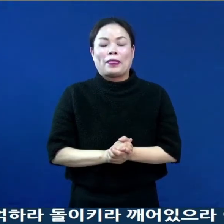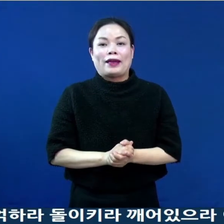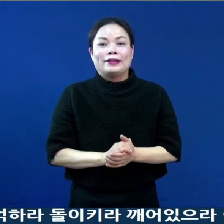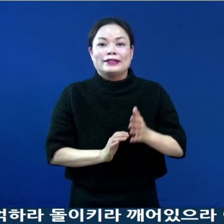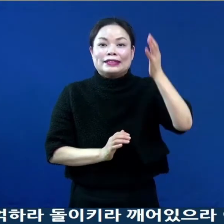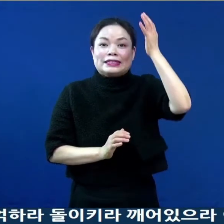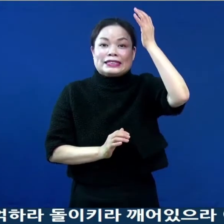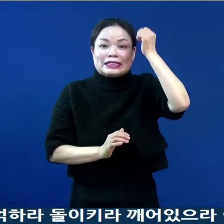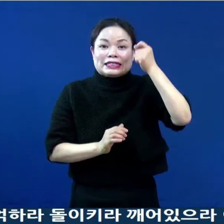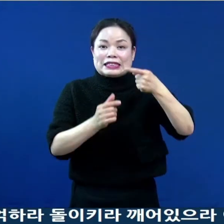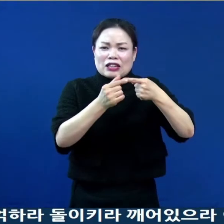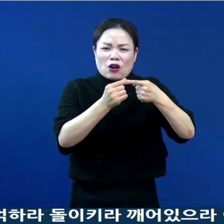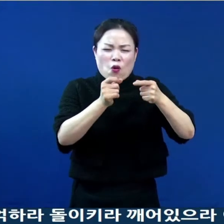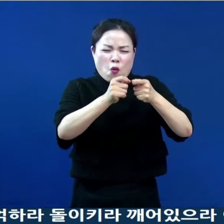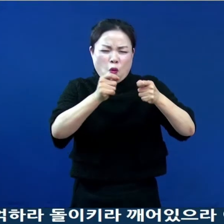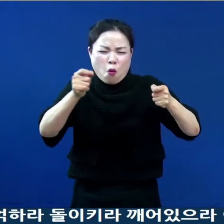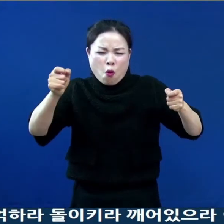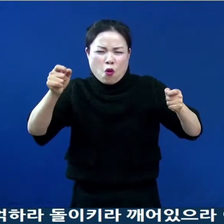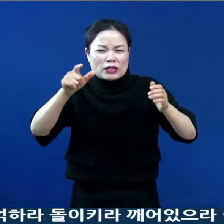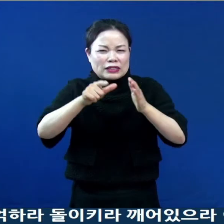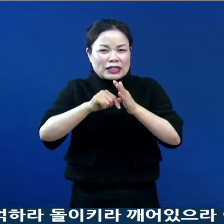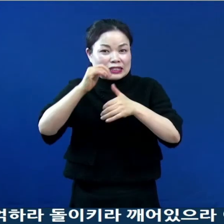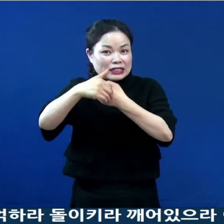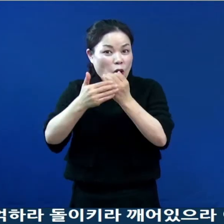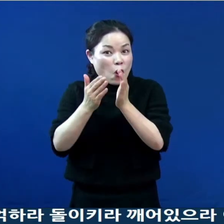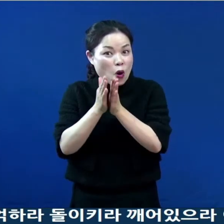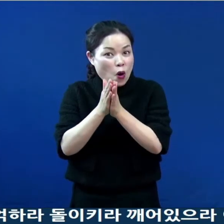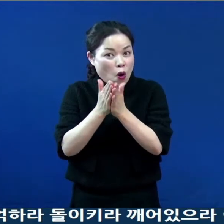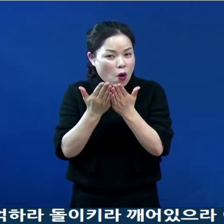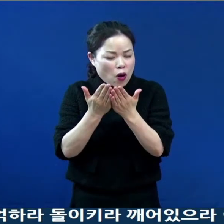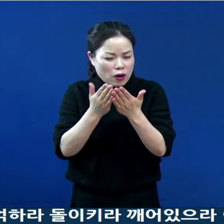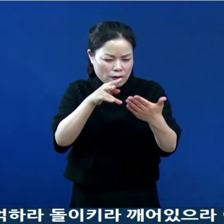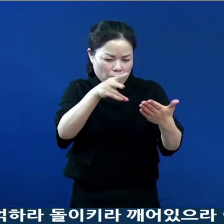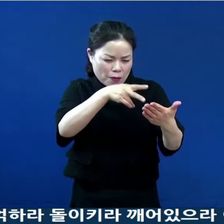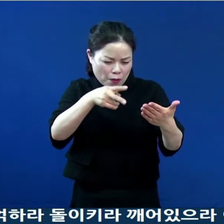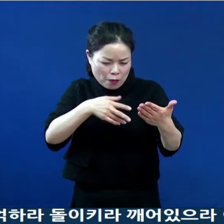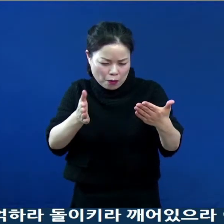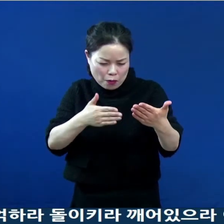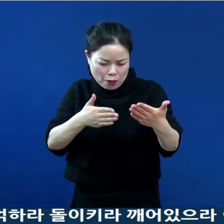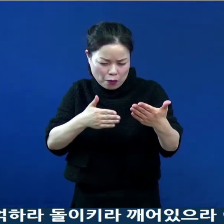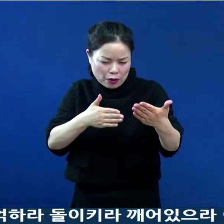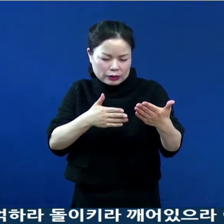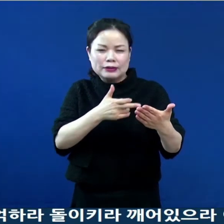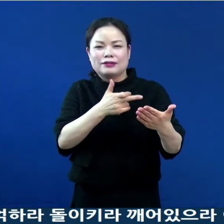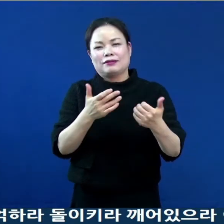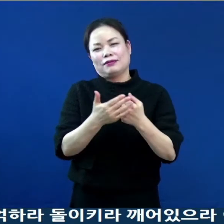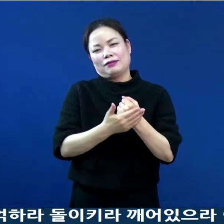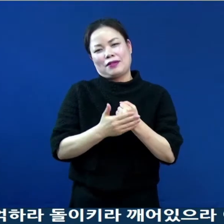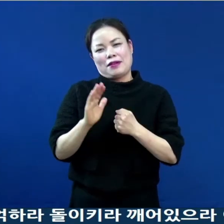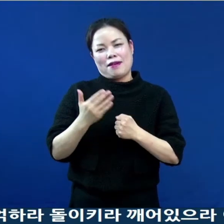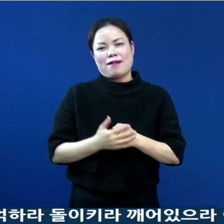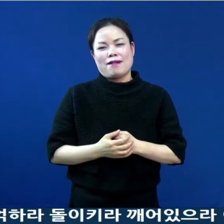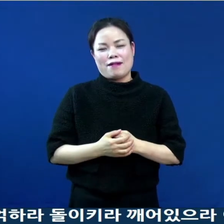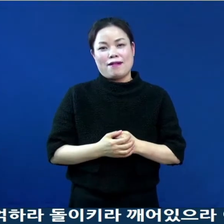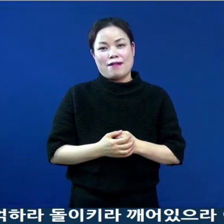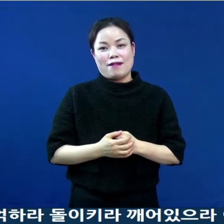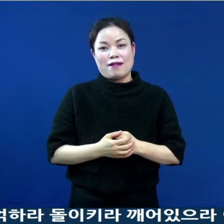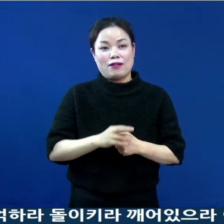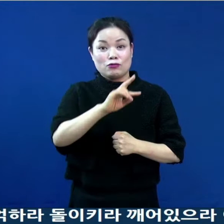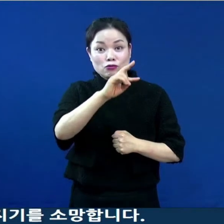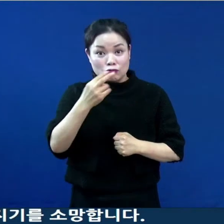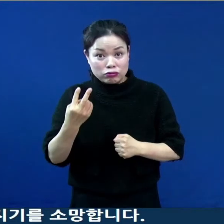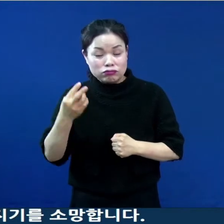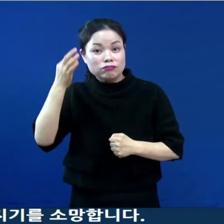기억하라 하나만 가지고도 아주 오랜 시간을 성경을 훑으면서 살펴봐야 됩니다. 큰 은혜가 됩니다. 돌이키라도